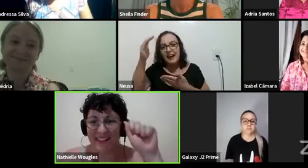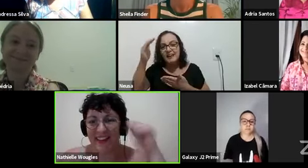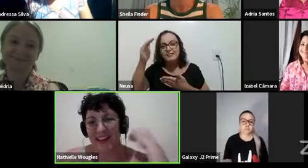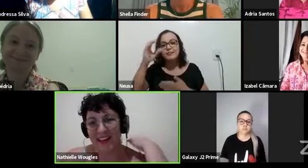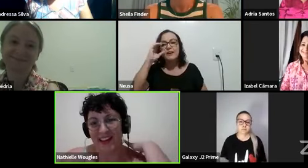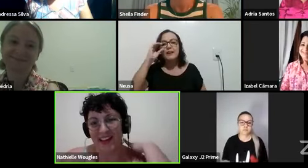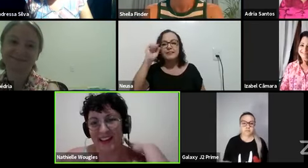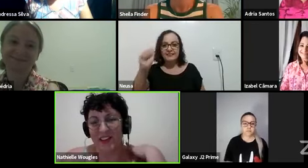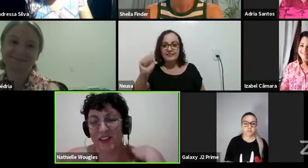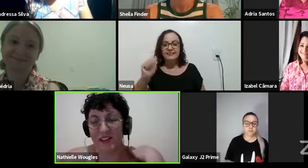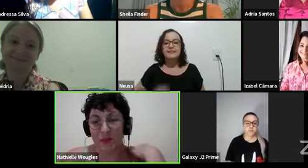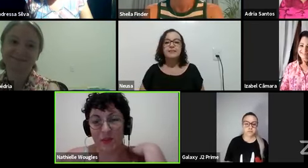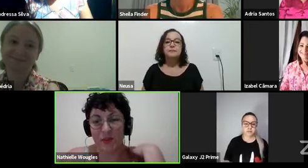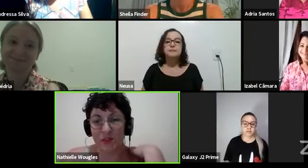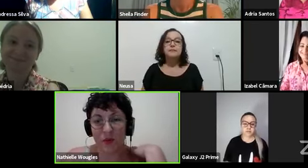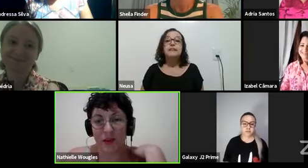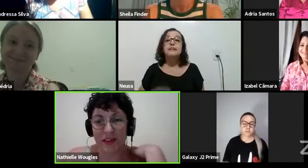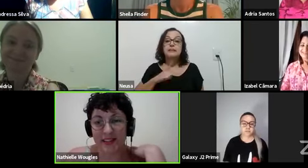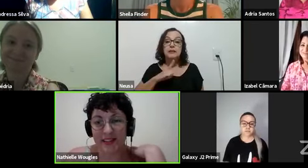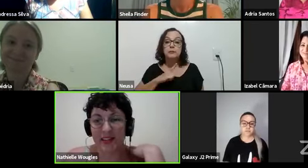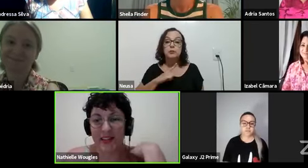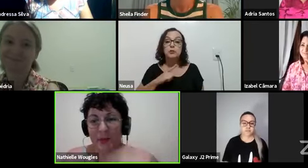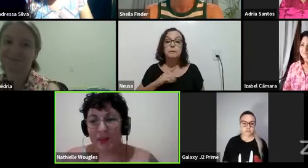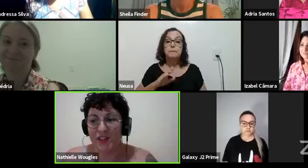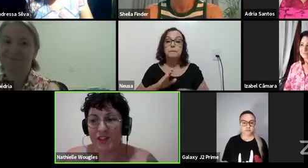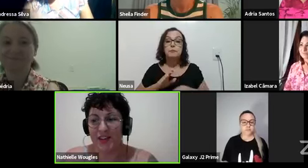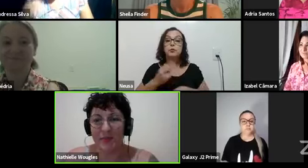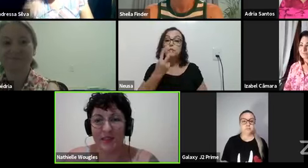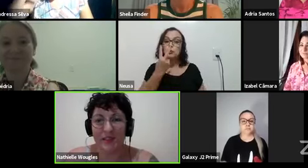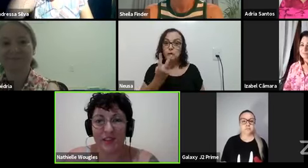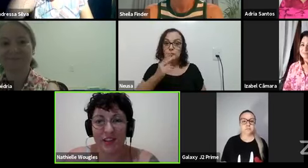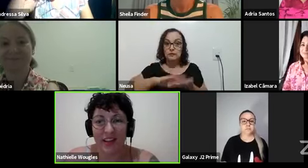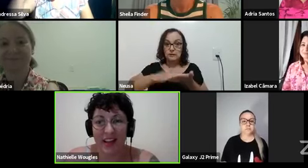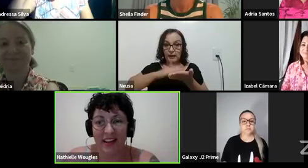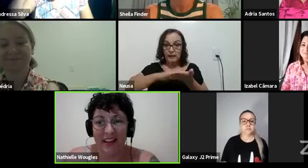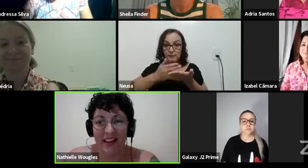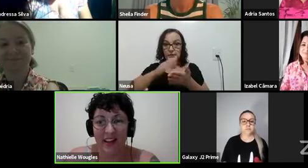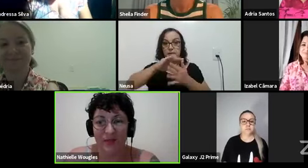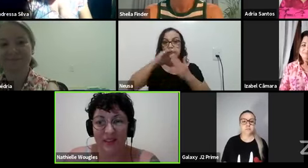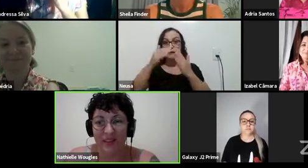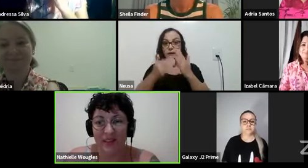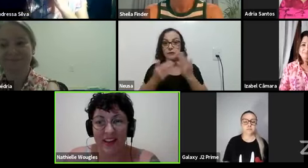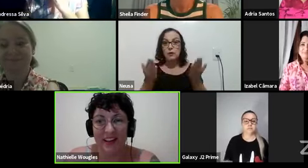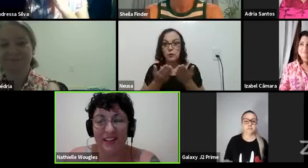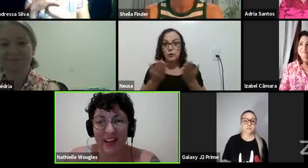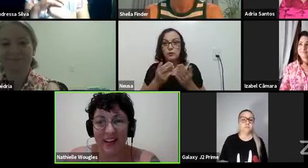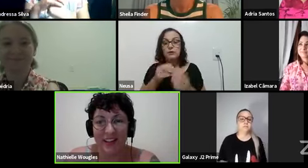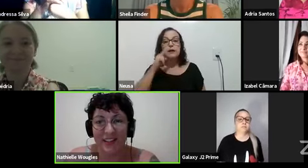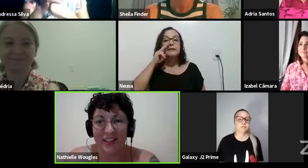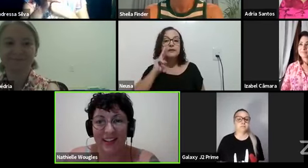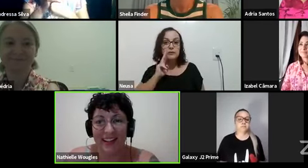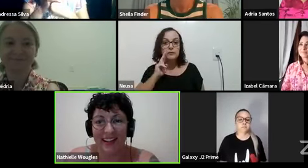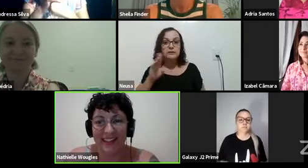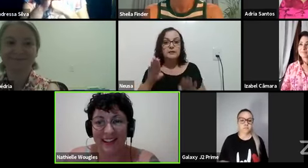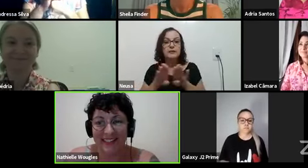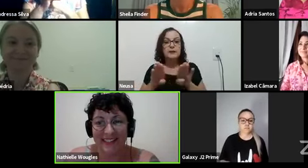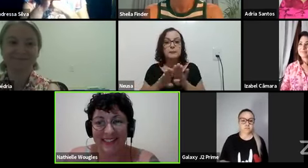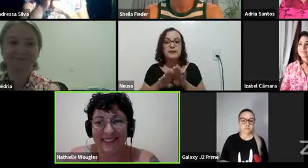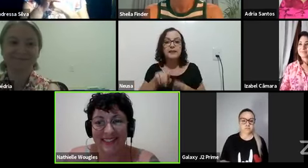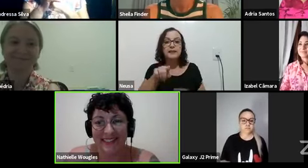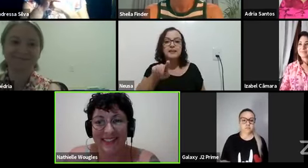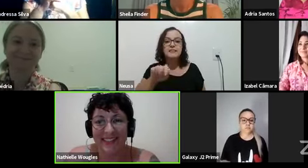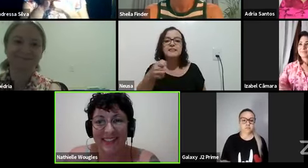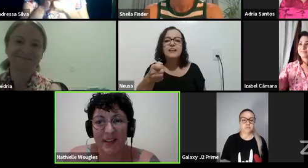Andressa. Nós temos duas intérpretes de Libras hoje, que é a Neuza e a Jaque, a Jaqueline.